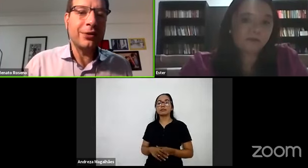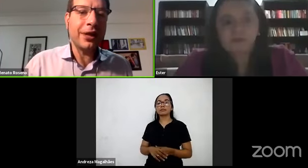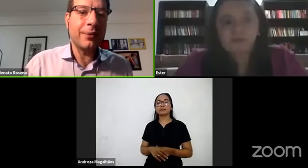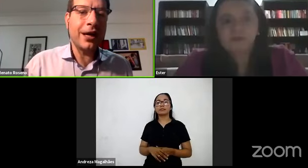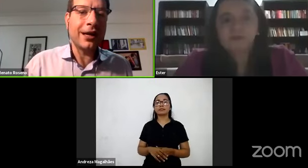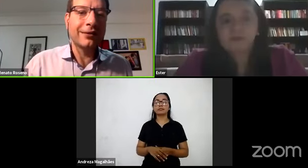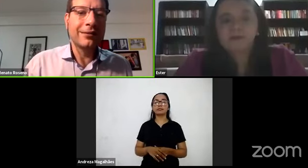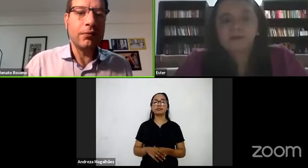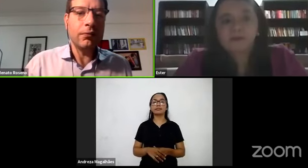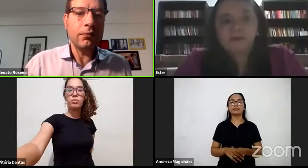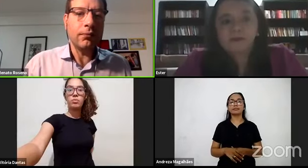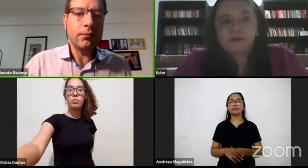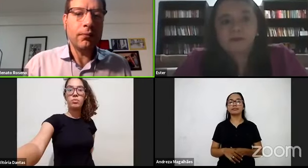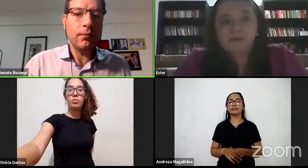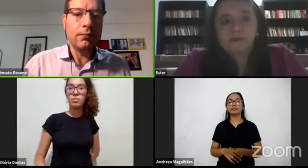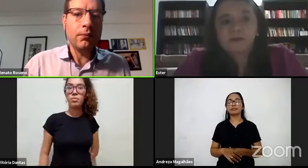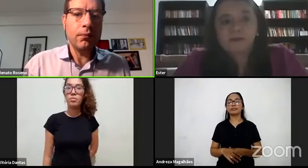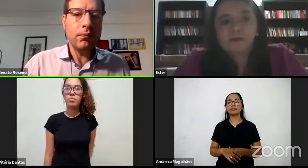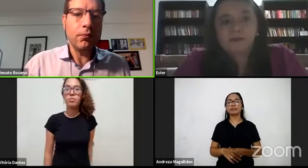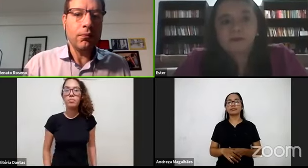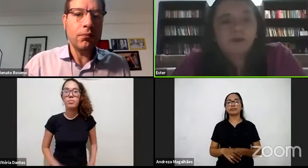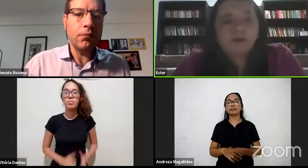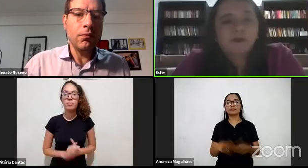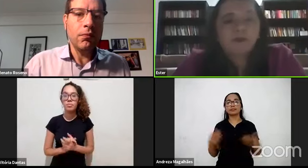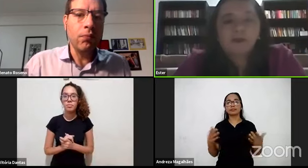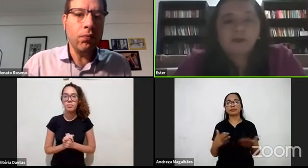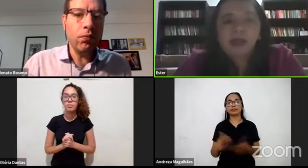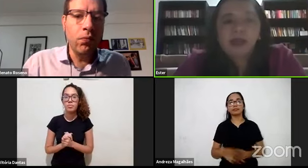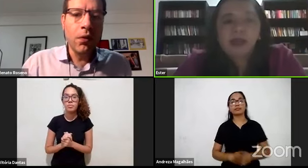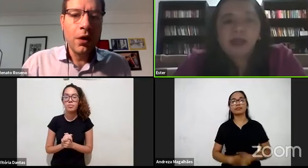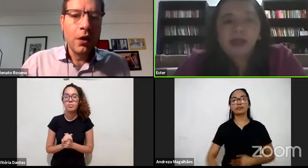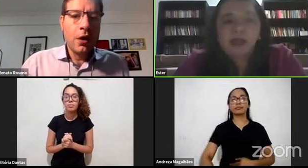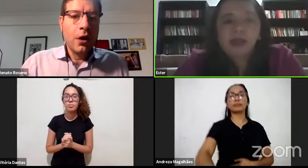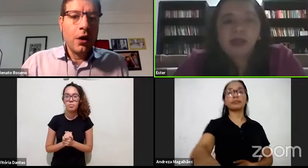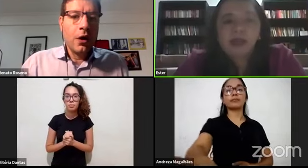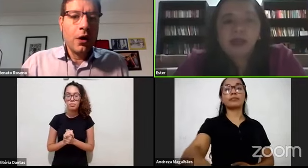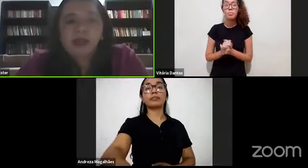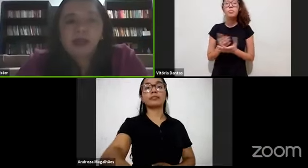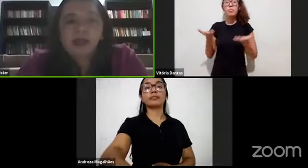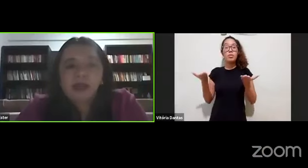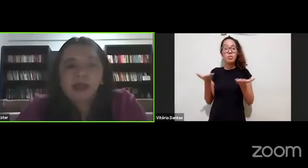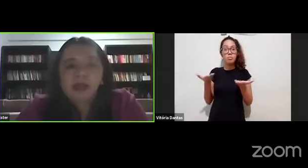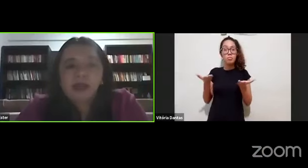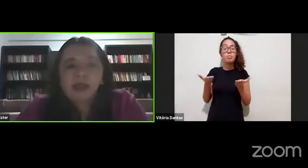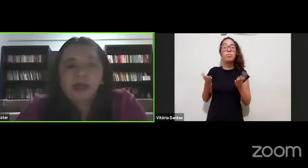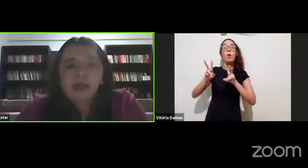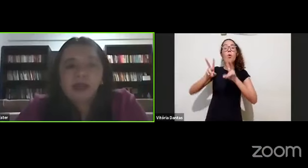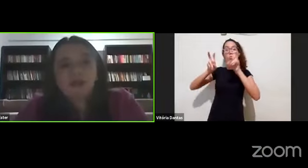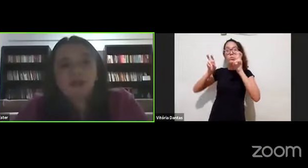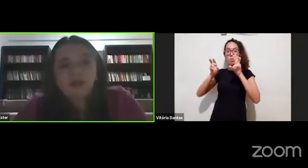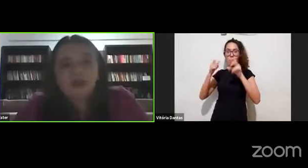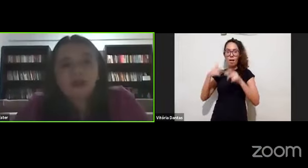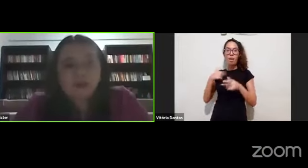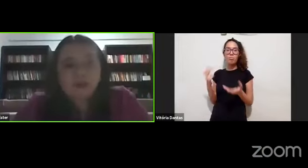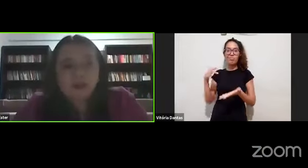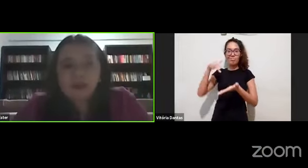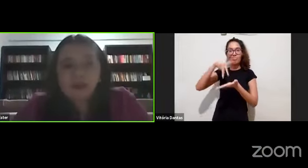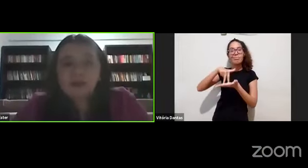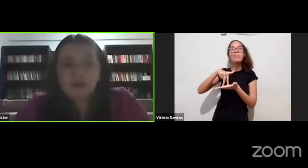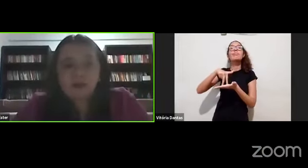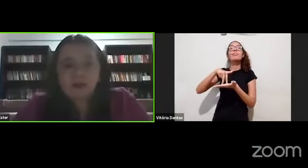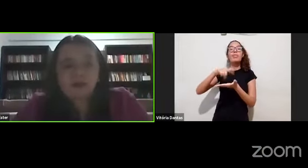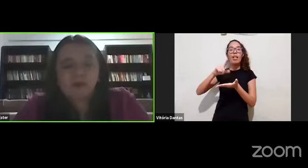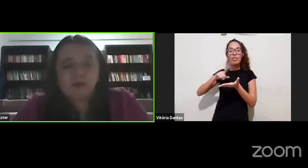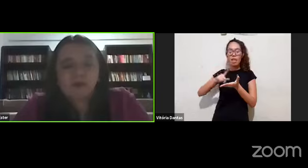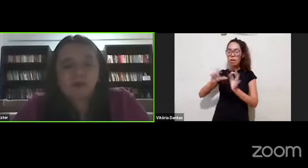finais. Valeu, Esther, obrigado. Gente, ó, então já nessa perspectiva do encaminhamento, a fala que eu trouxe, ela já tem uma